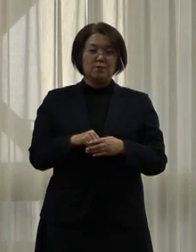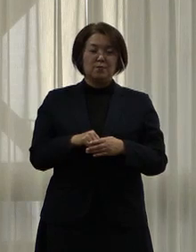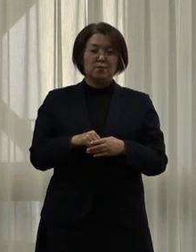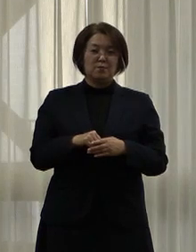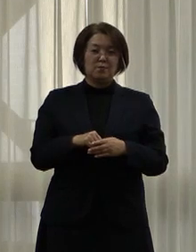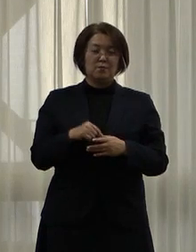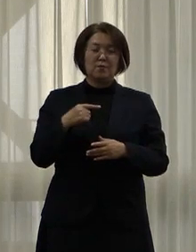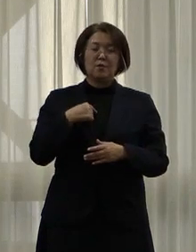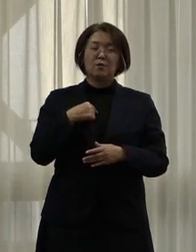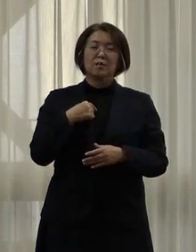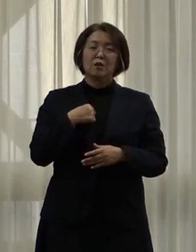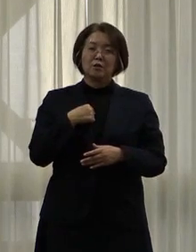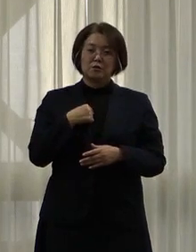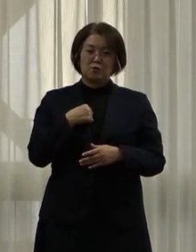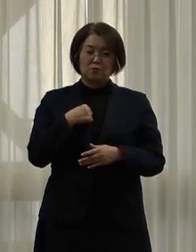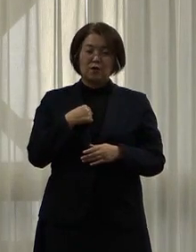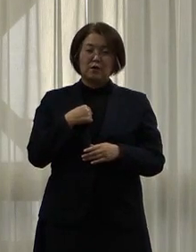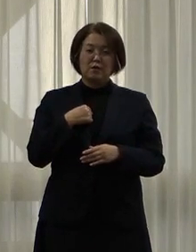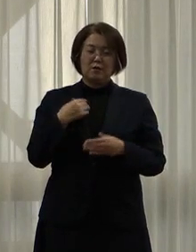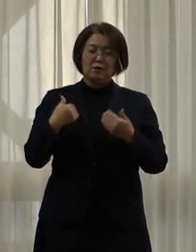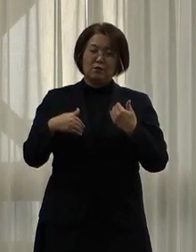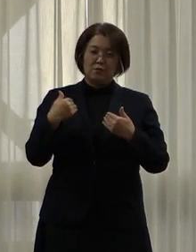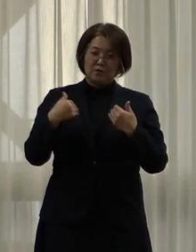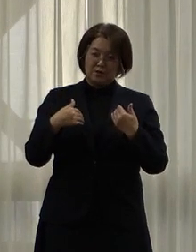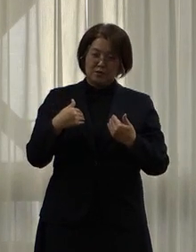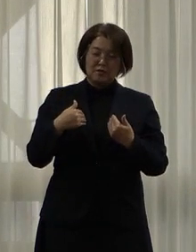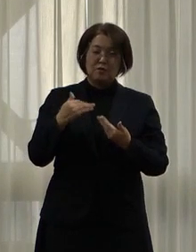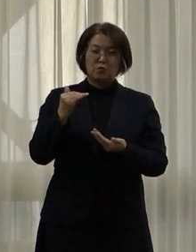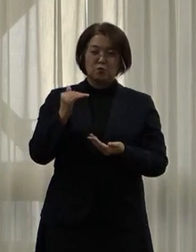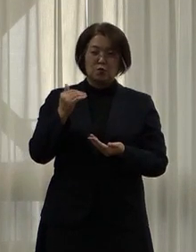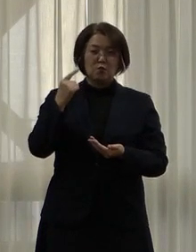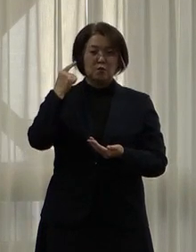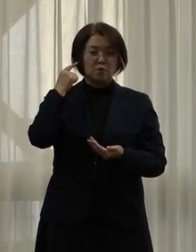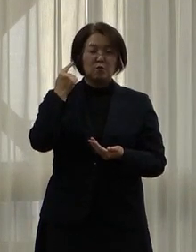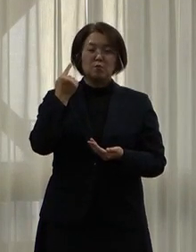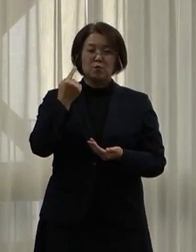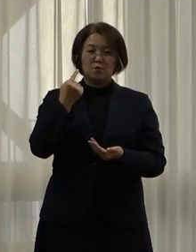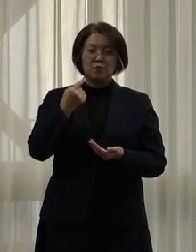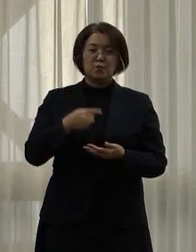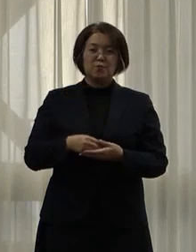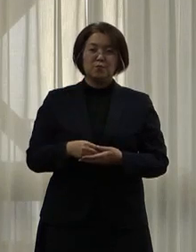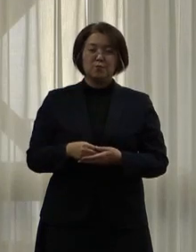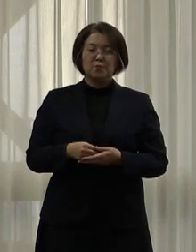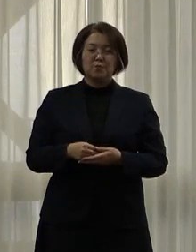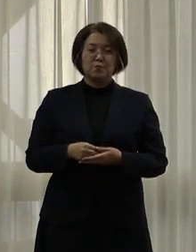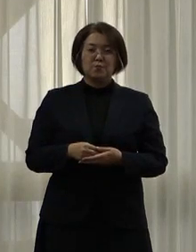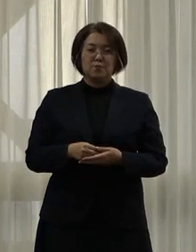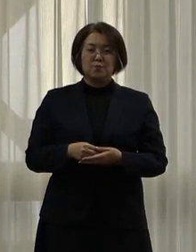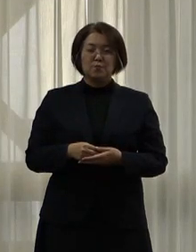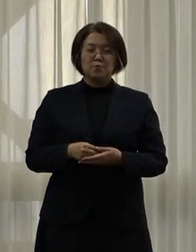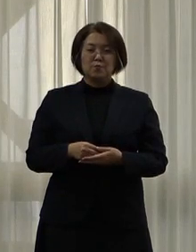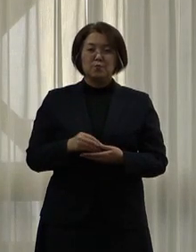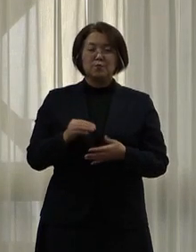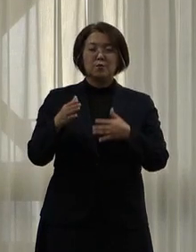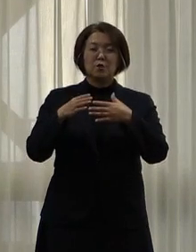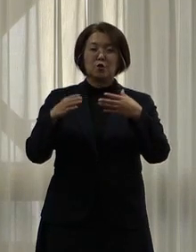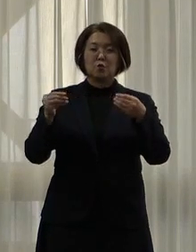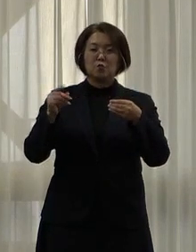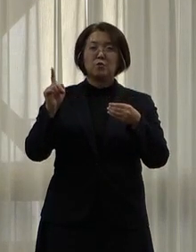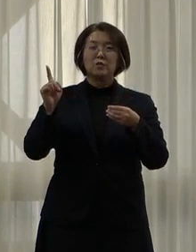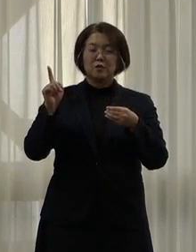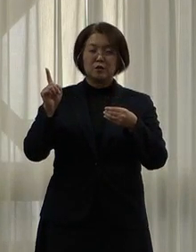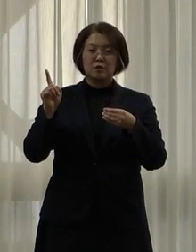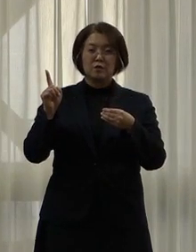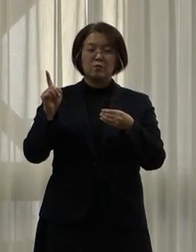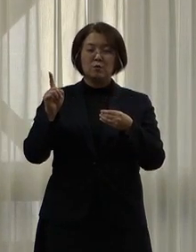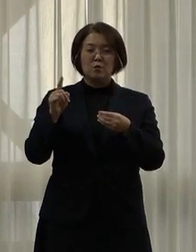私はありがたい、地方の立場としてもありがたいことだというふうに思います。ただ、国も限